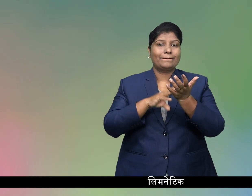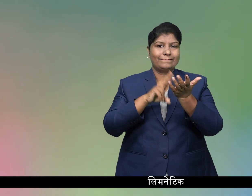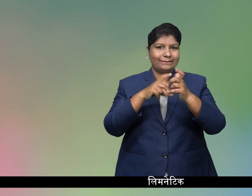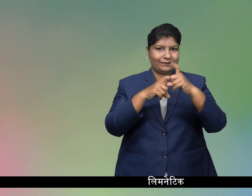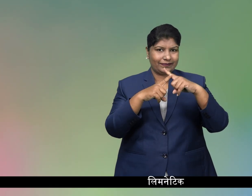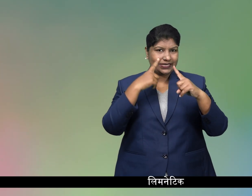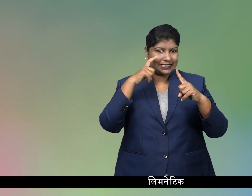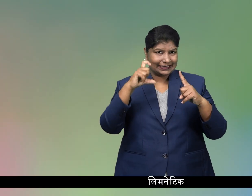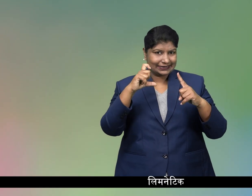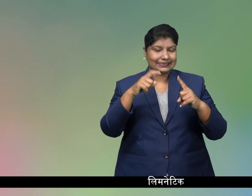लिम्नेटिक